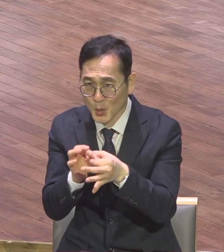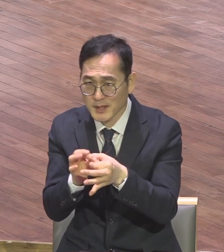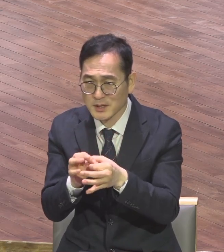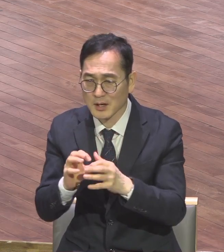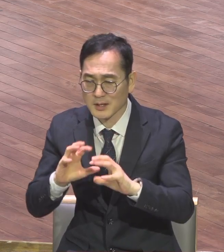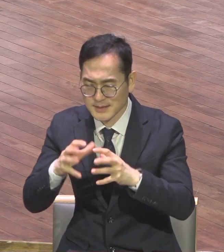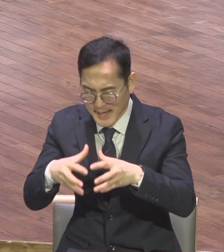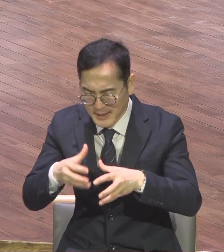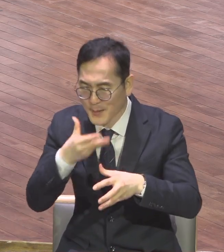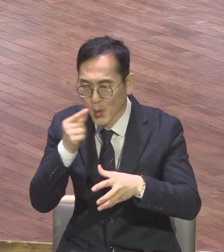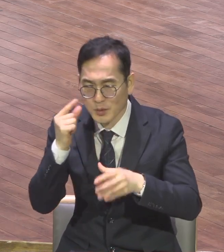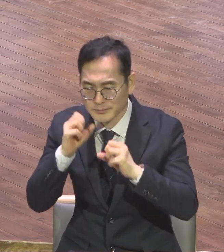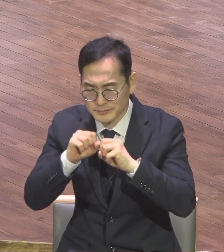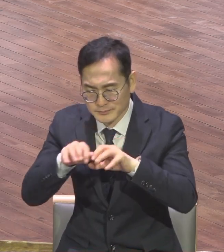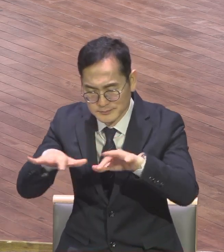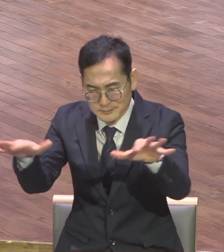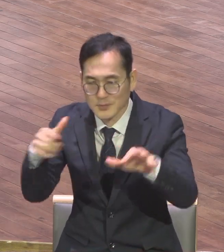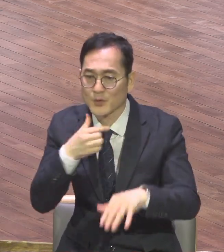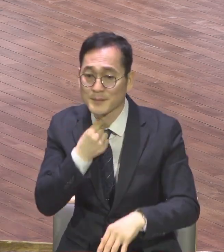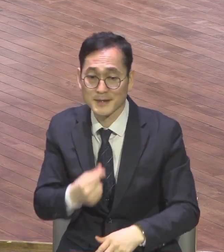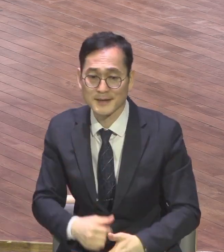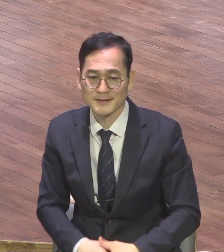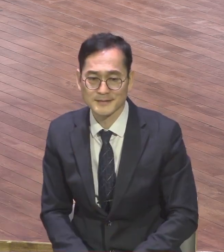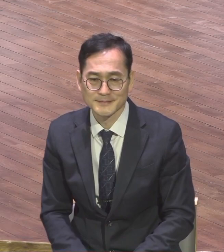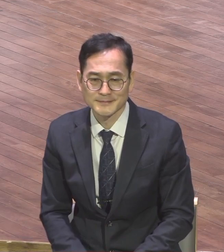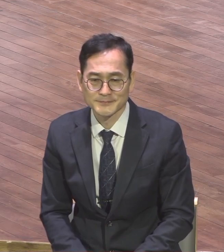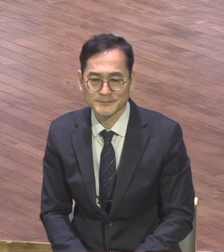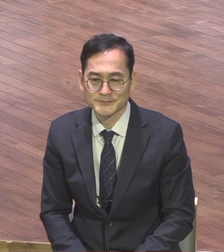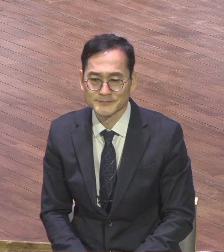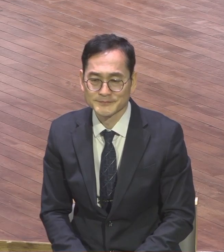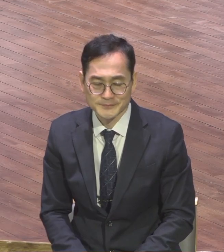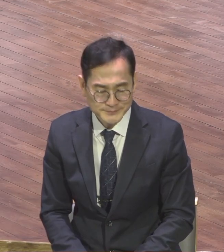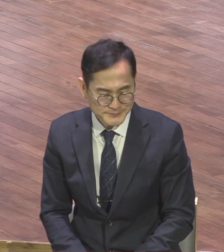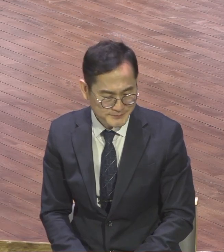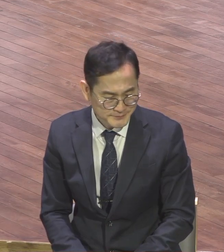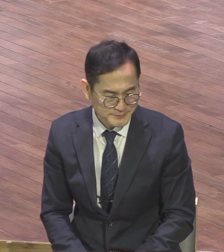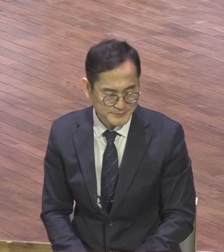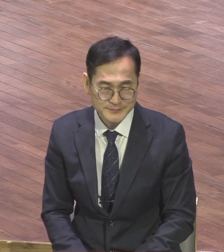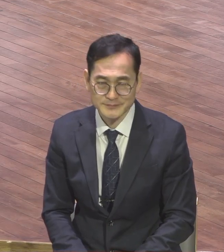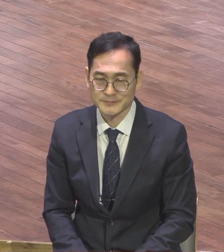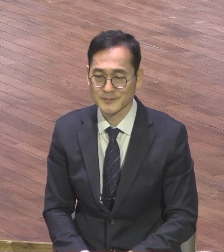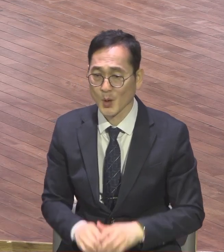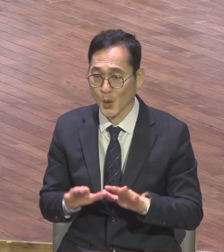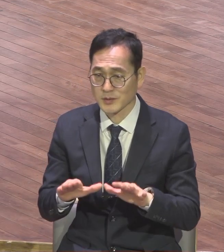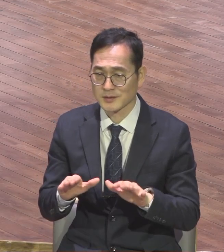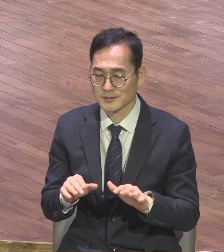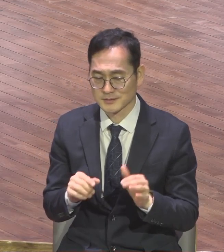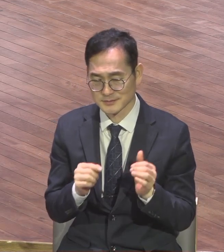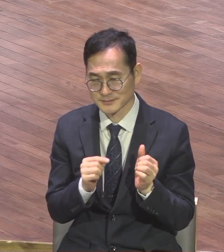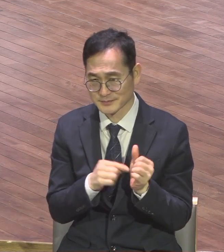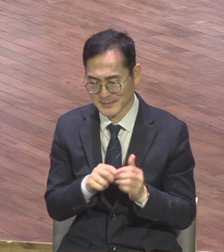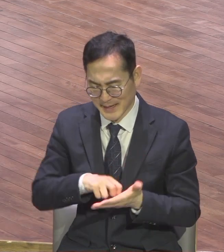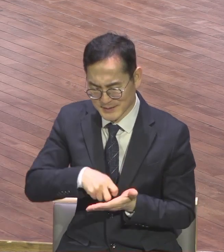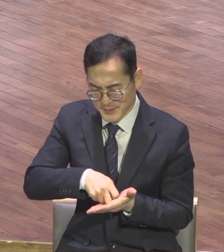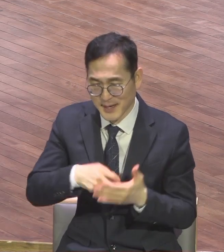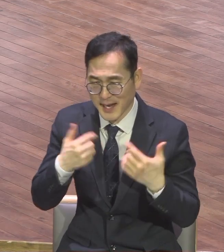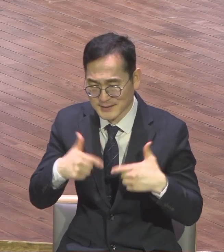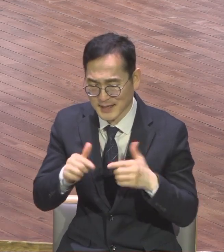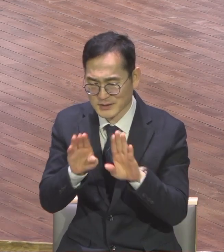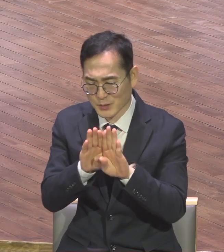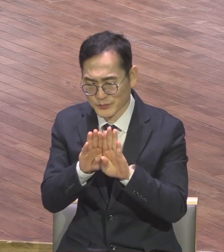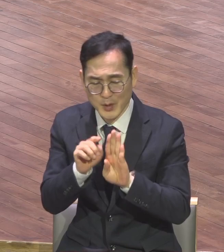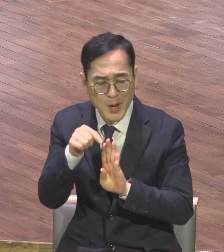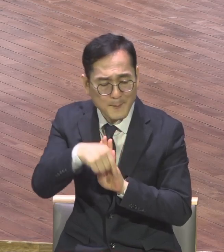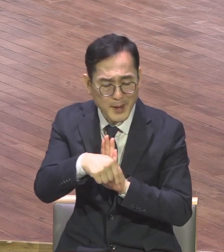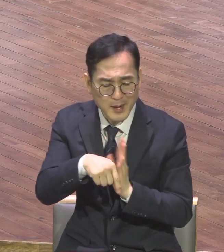주님으로 축복합니다. 결론입니다. 오늘 본문에 보면 안진뱅이는 날마다 성전 미문에 구걸하였다